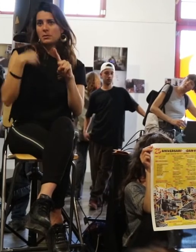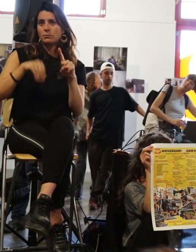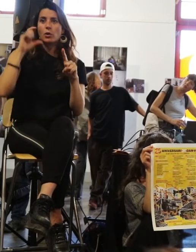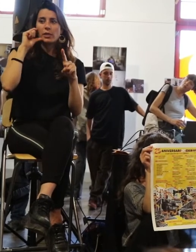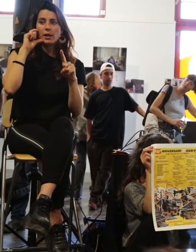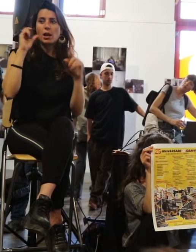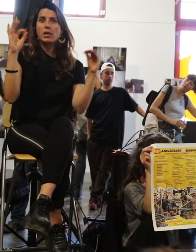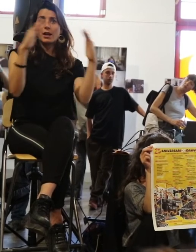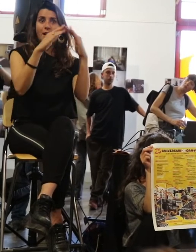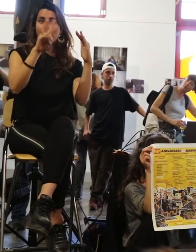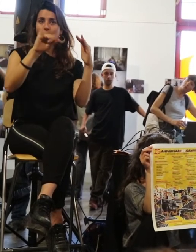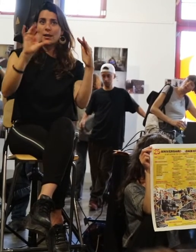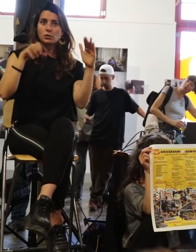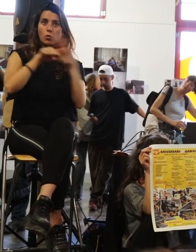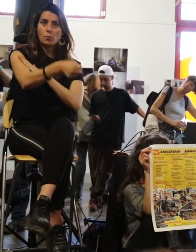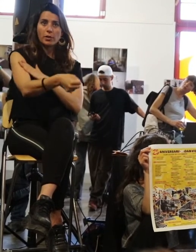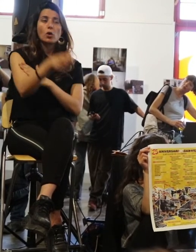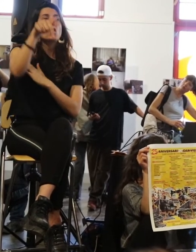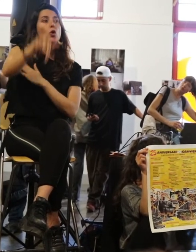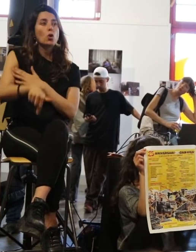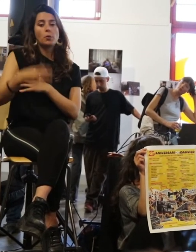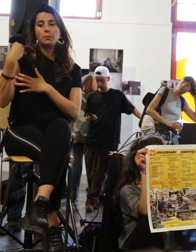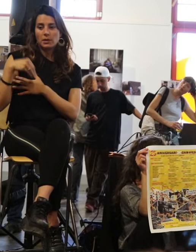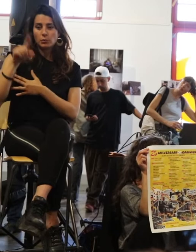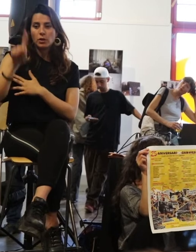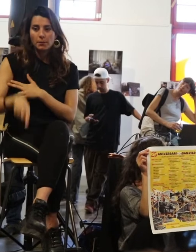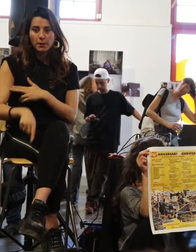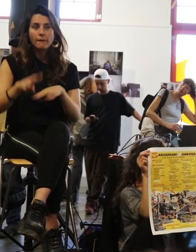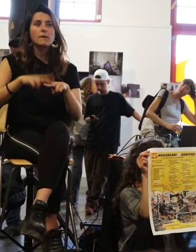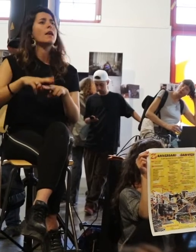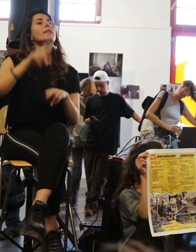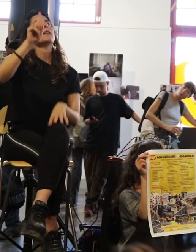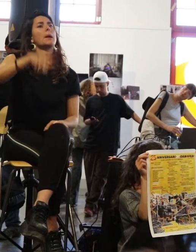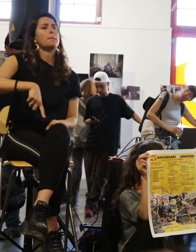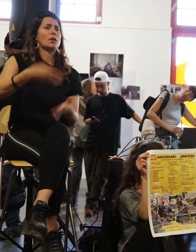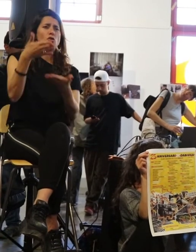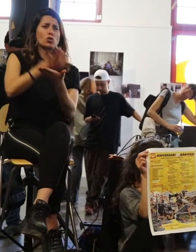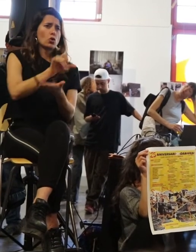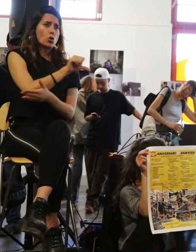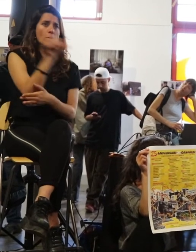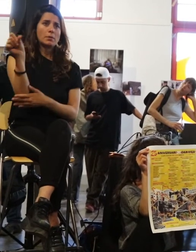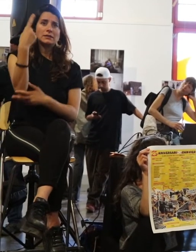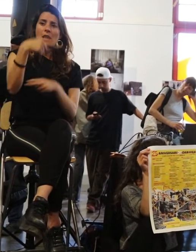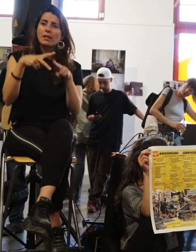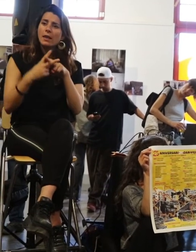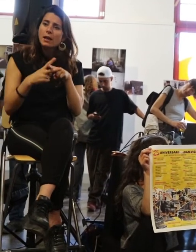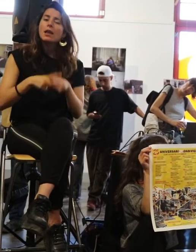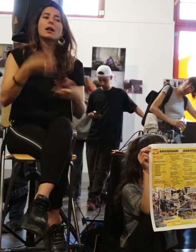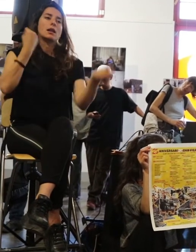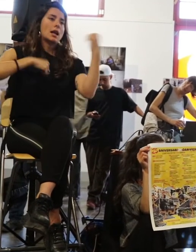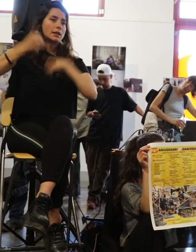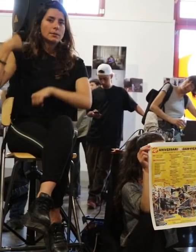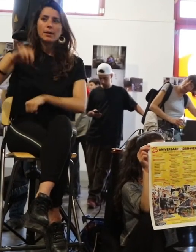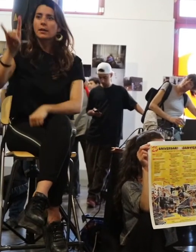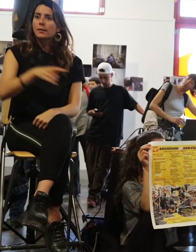Vies. Hoy teníamos este espacio aquí, también hay talleres durante todo el mes, un montón de actividades. El fin de semana coincide que